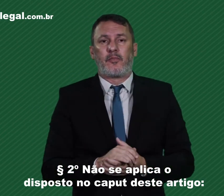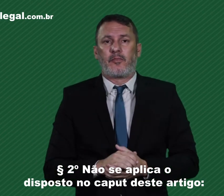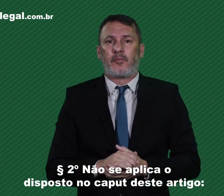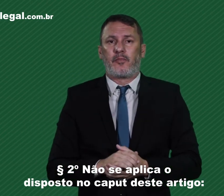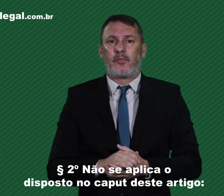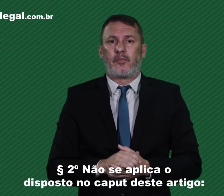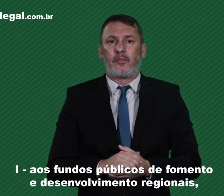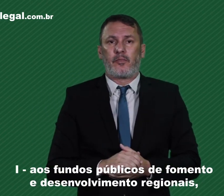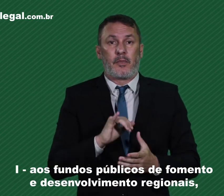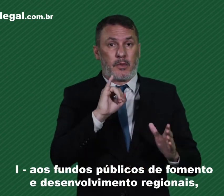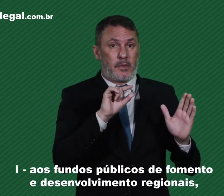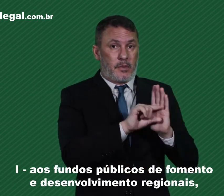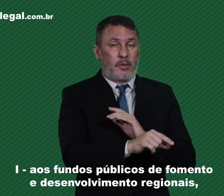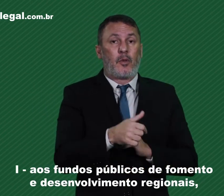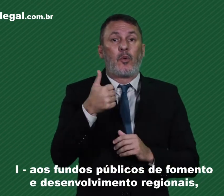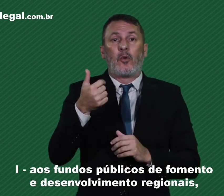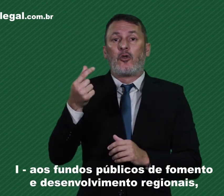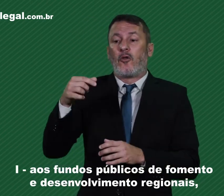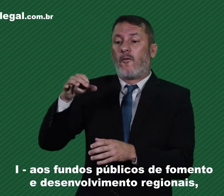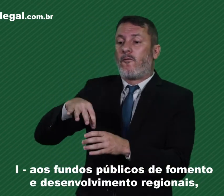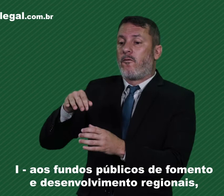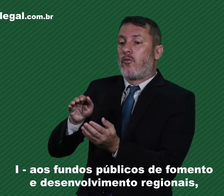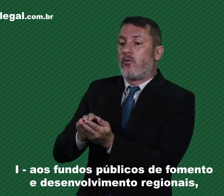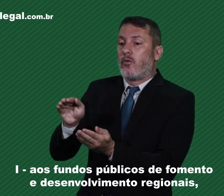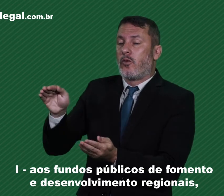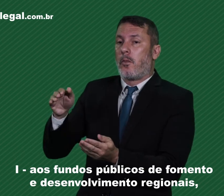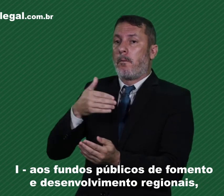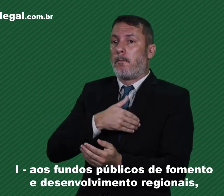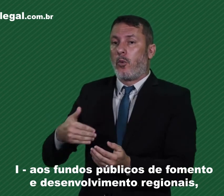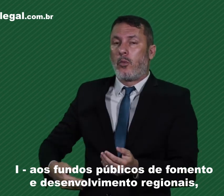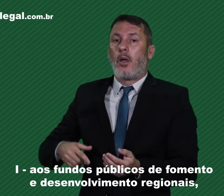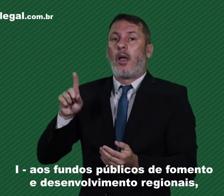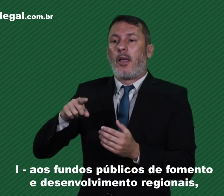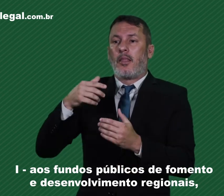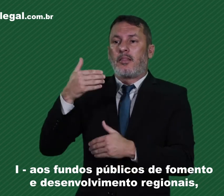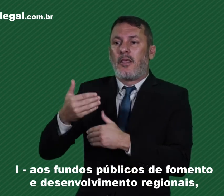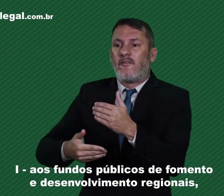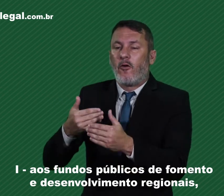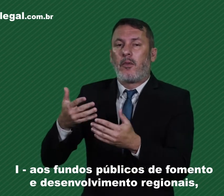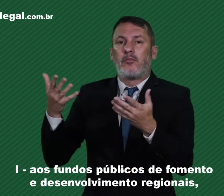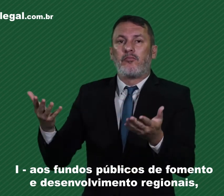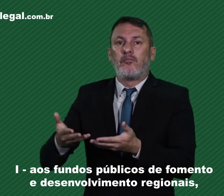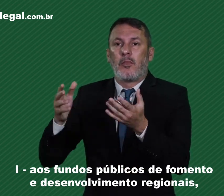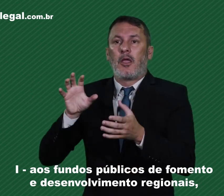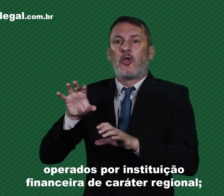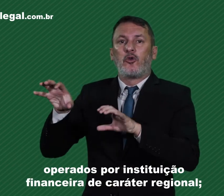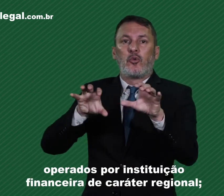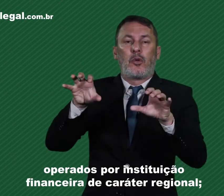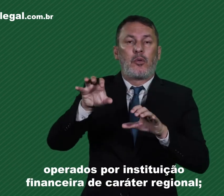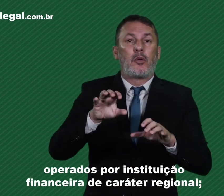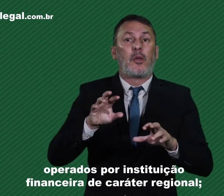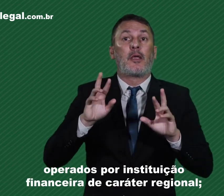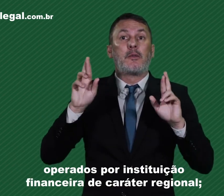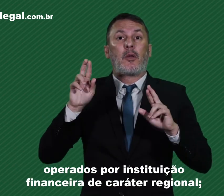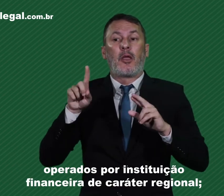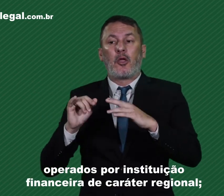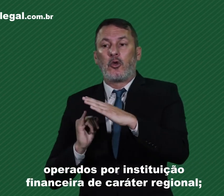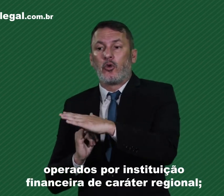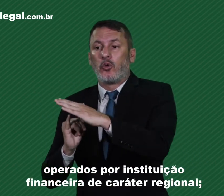artigo: inciso 1 aos Fundos públicos de fomento e desenvolvimento regionais operados por instituição